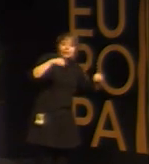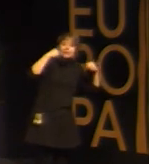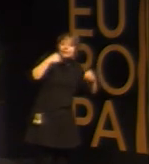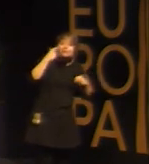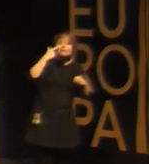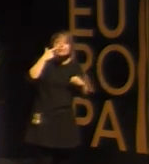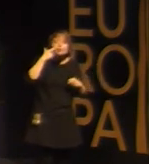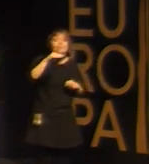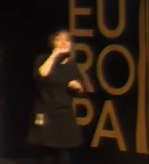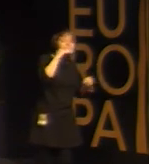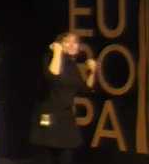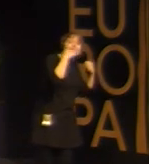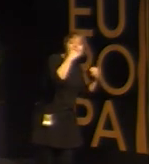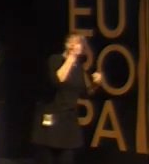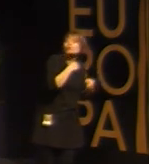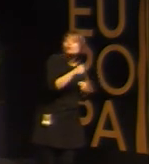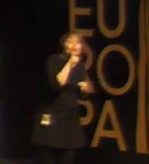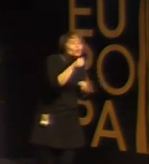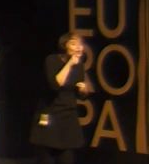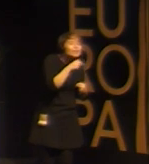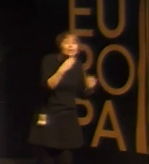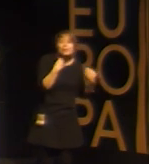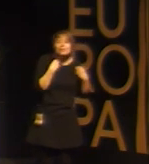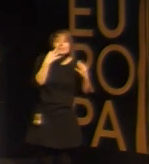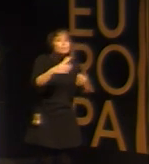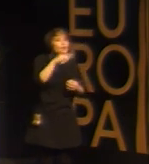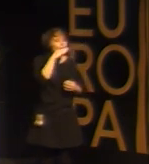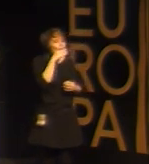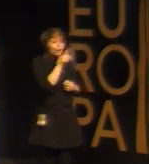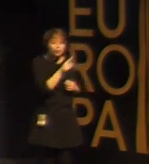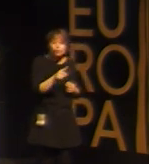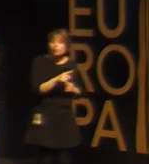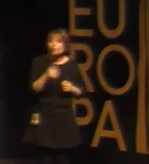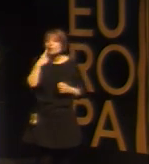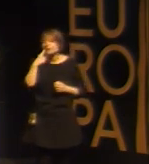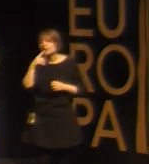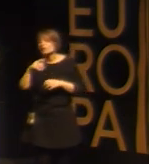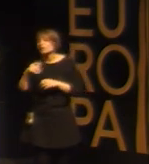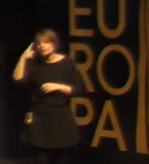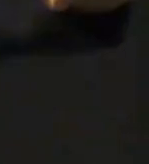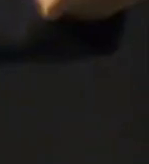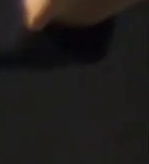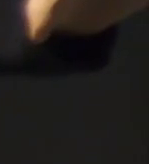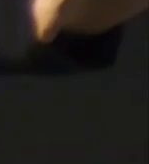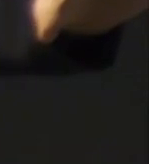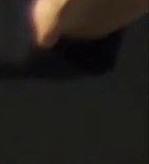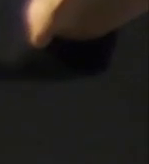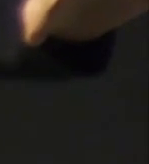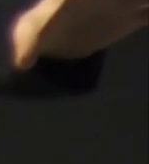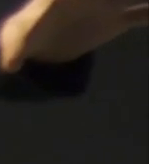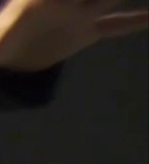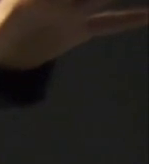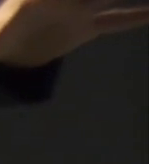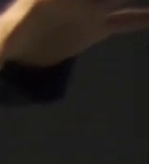enfado no quiero que viva en permanente enfado y hay colegas que sabemos que viven en permanente enfado y ahí se vive mal